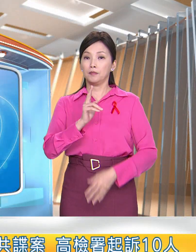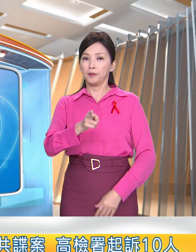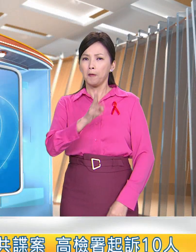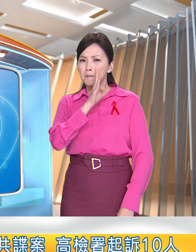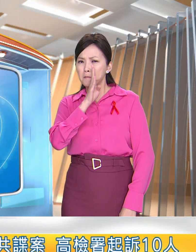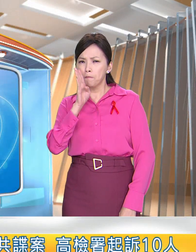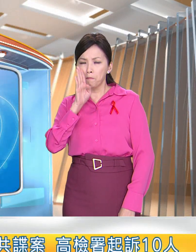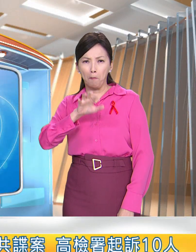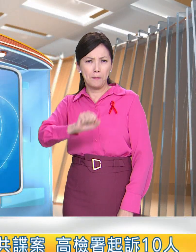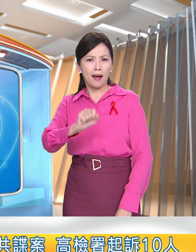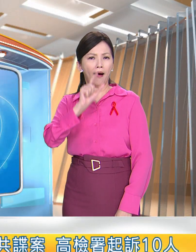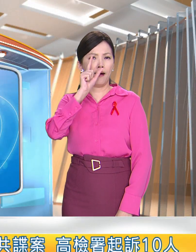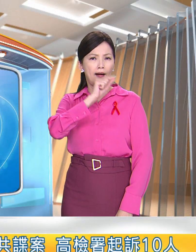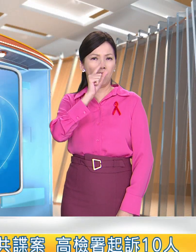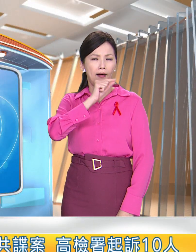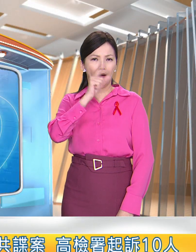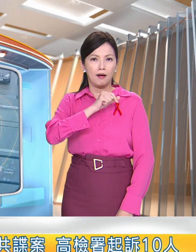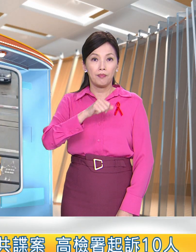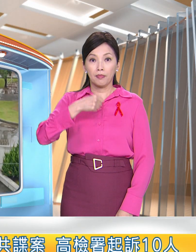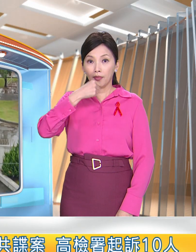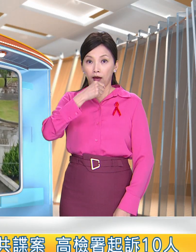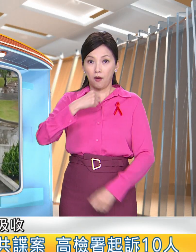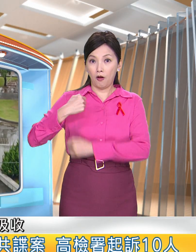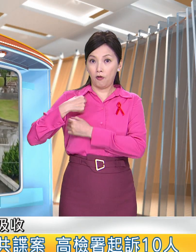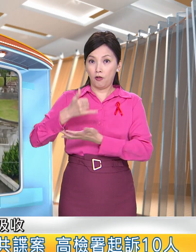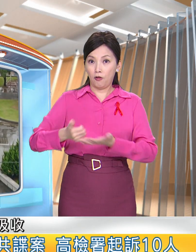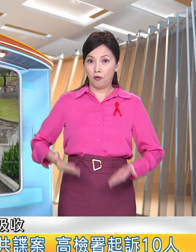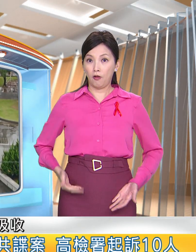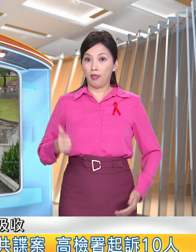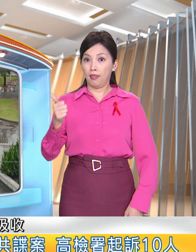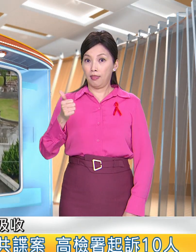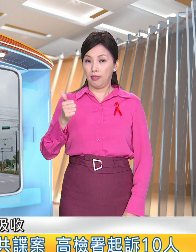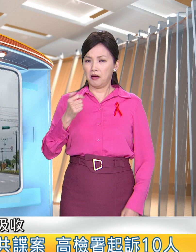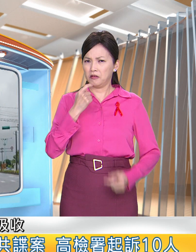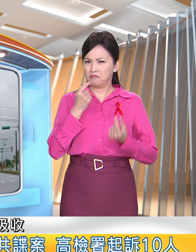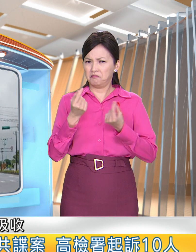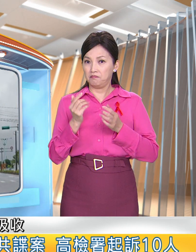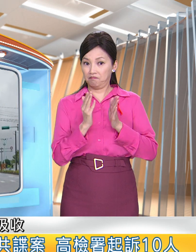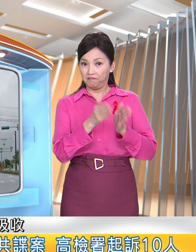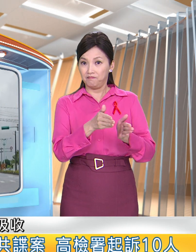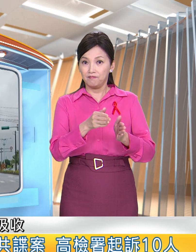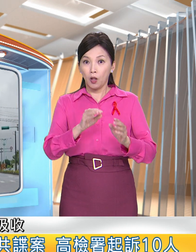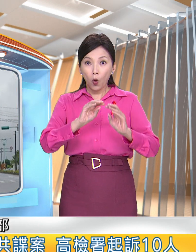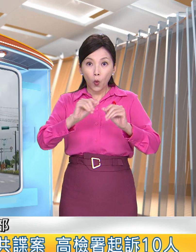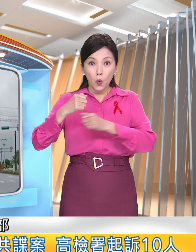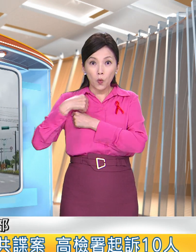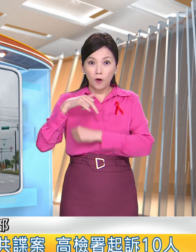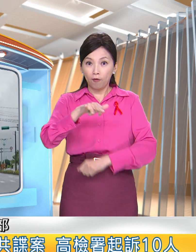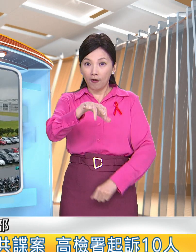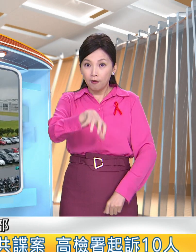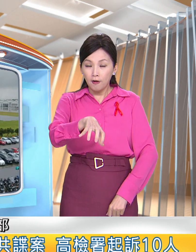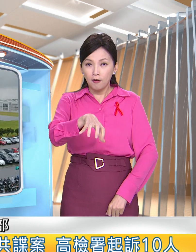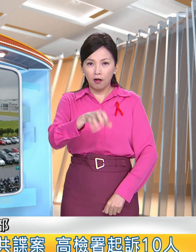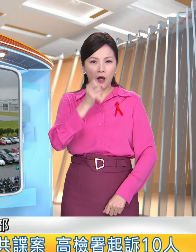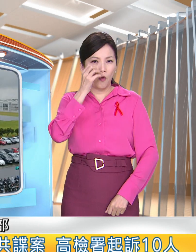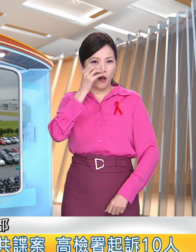共谍案层出不穷，有退役军官涉嫌吸收陆军航特部、花防